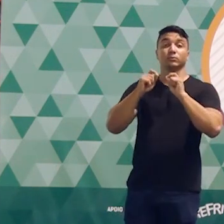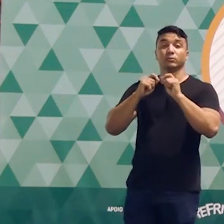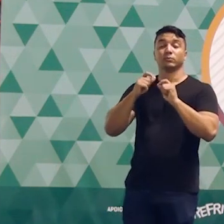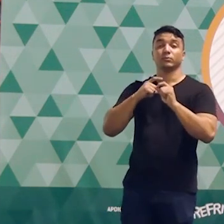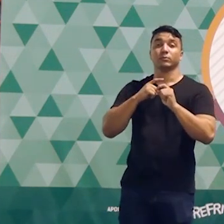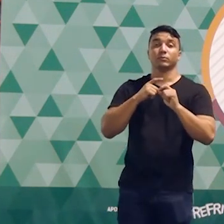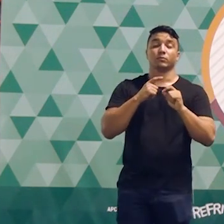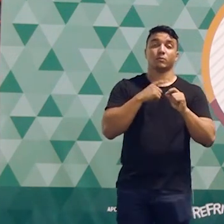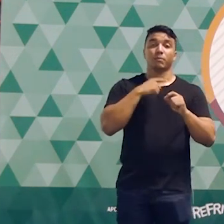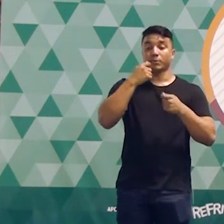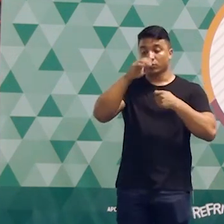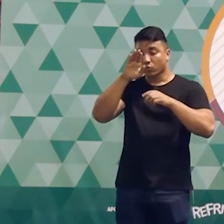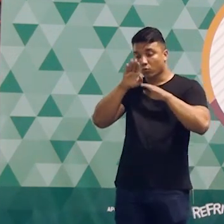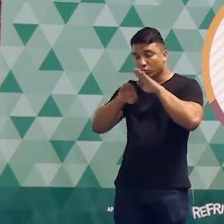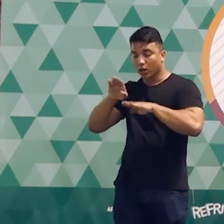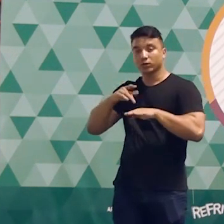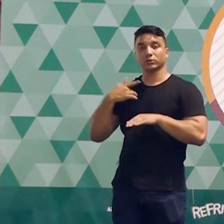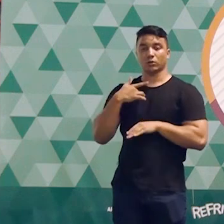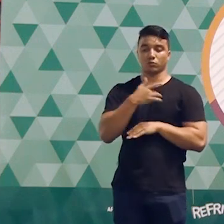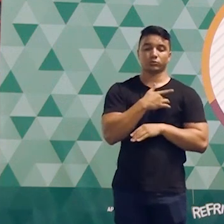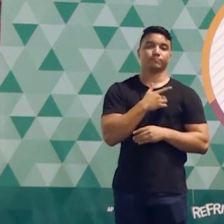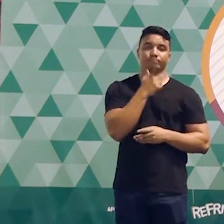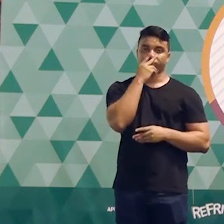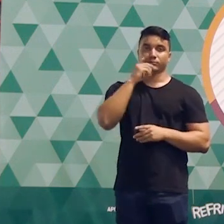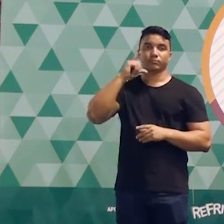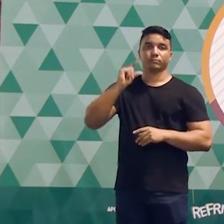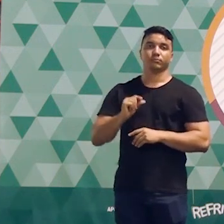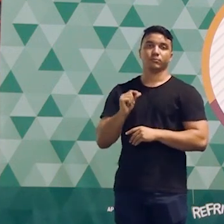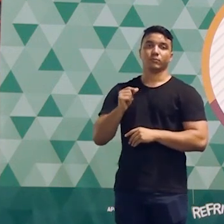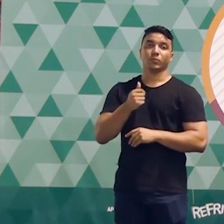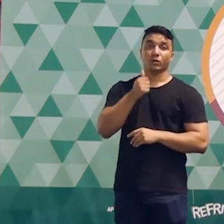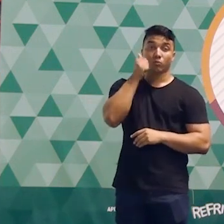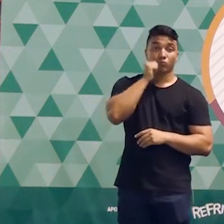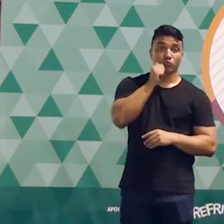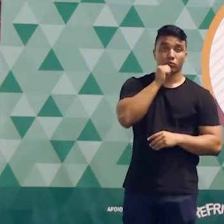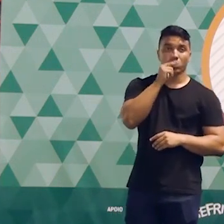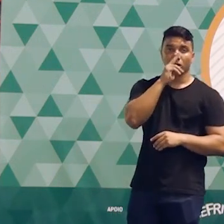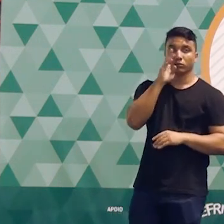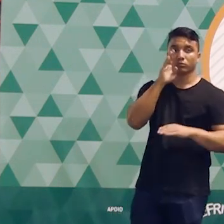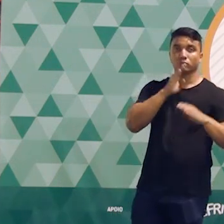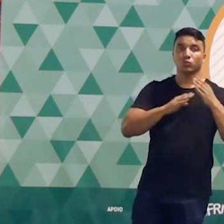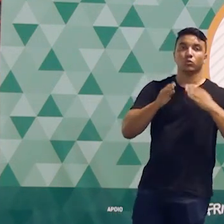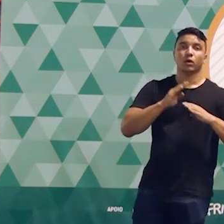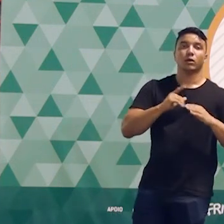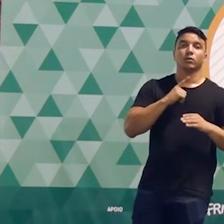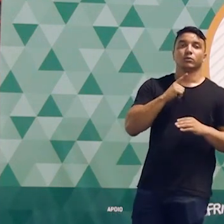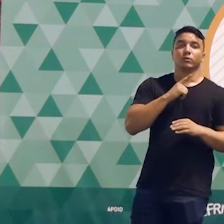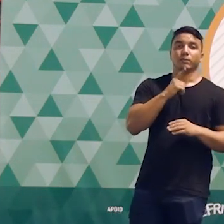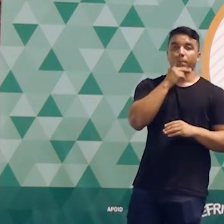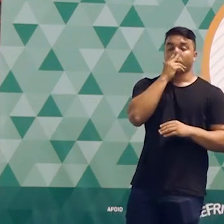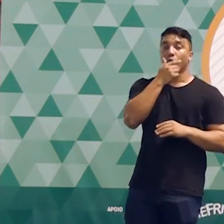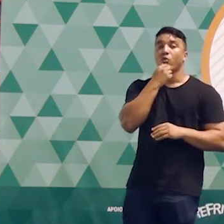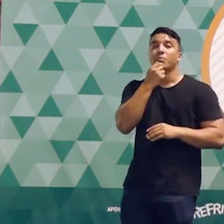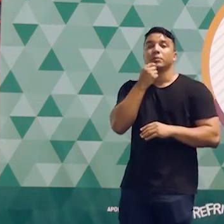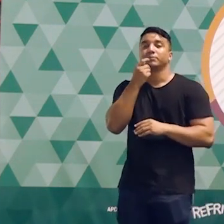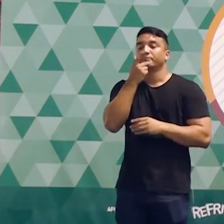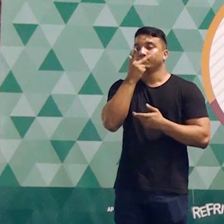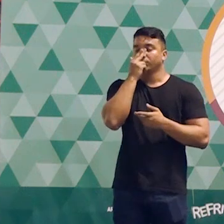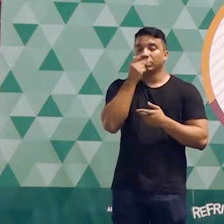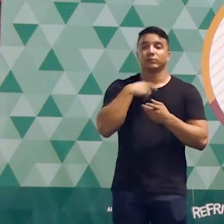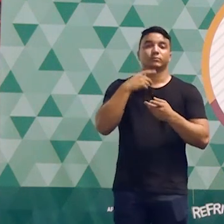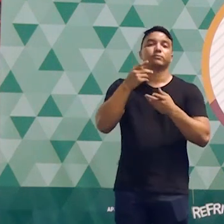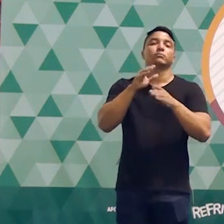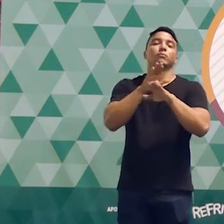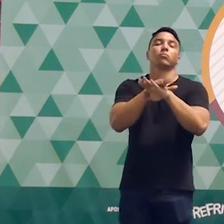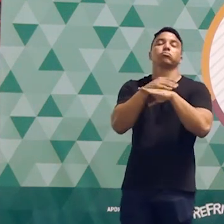tudo, cuidados com a saúde. A mulher se cuida muito mais do que o homem. O homem, normalmente, é muito